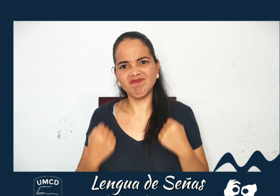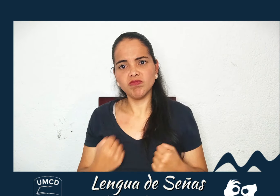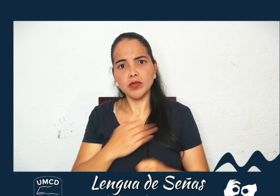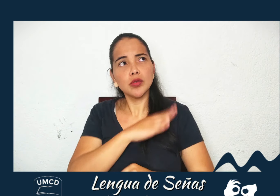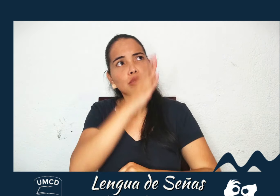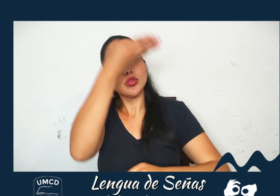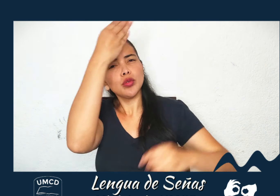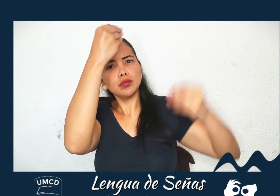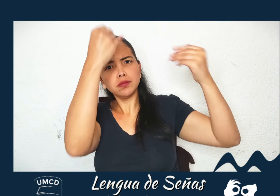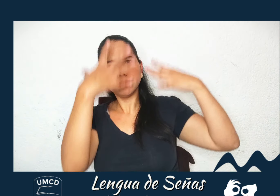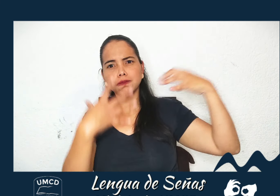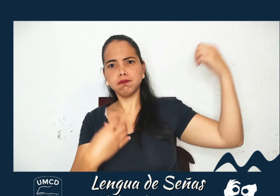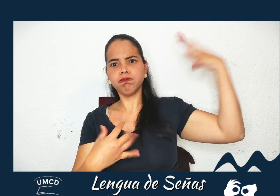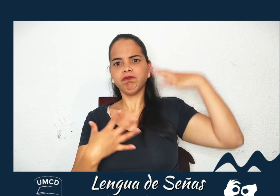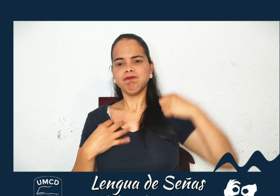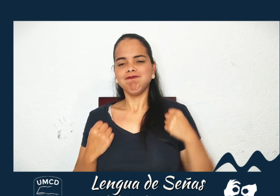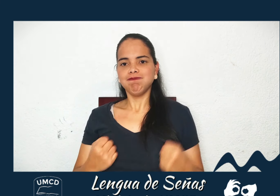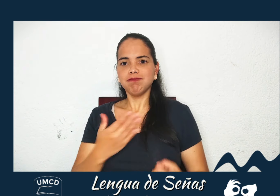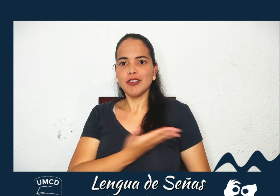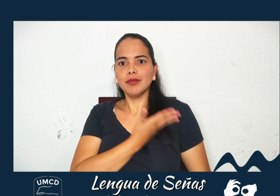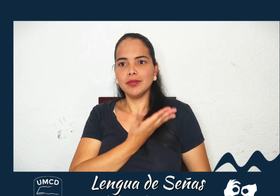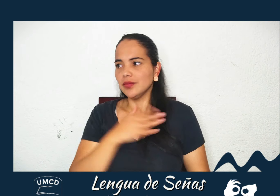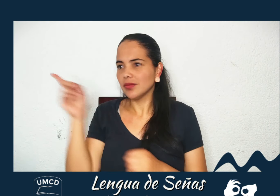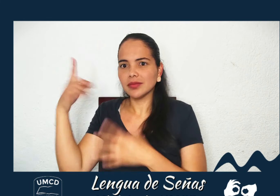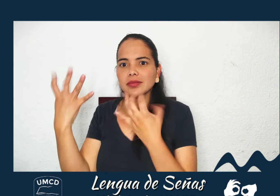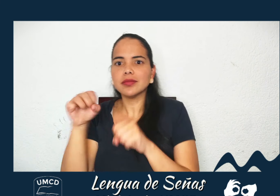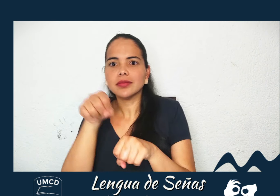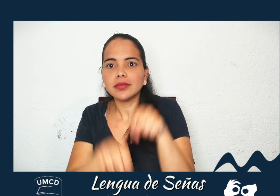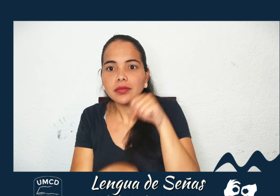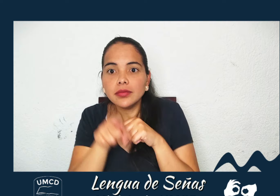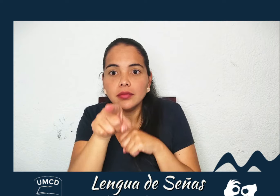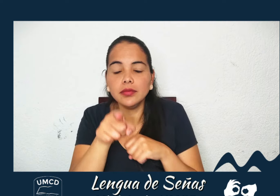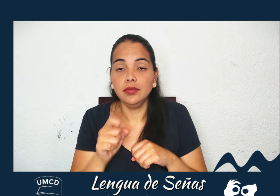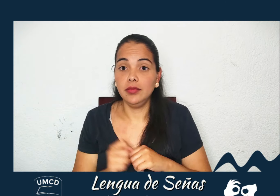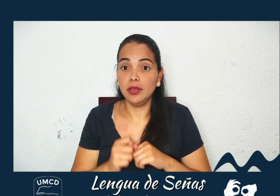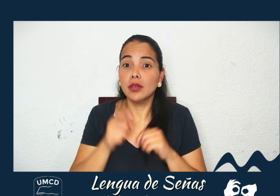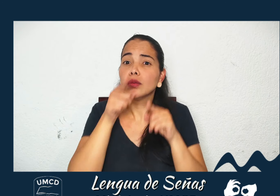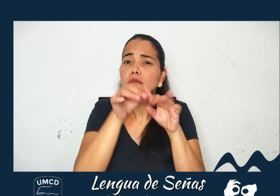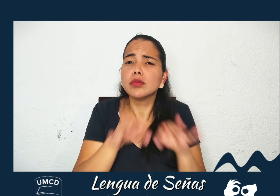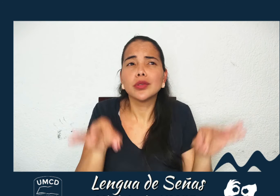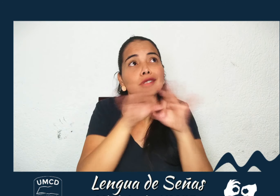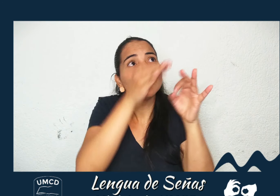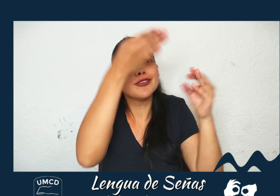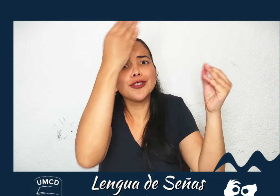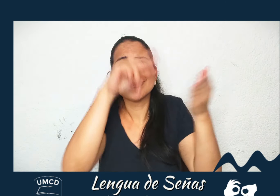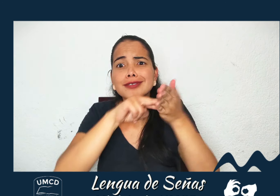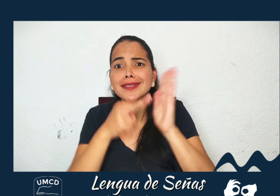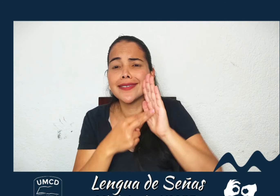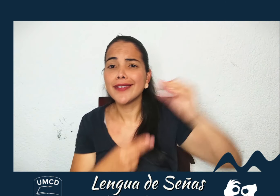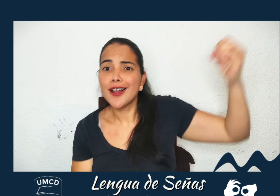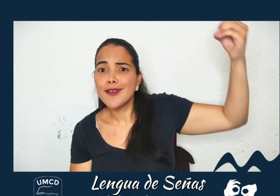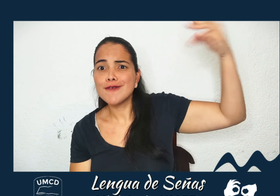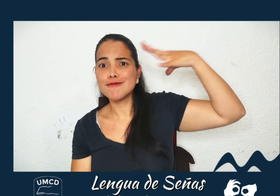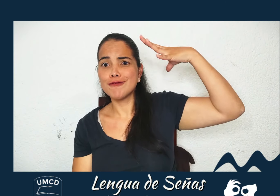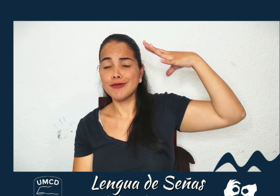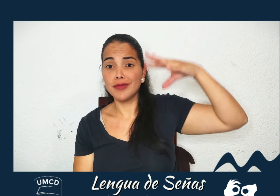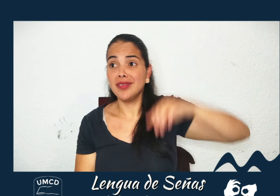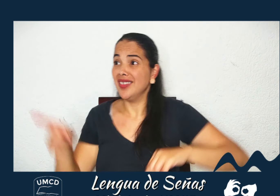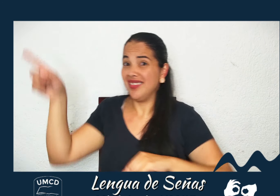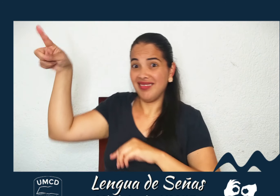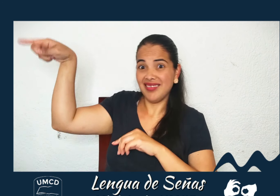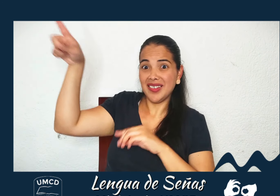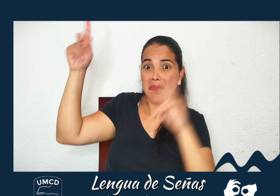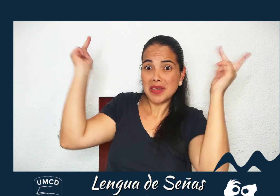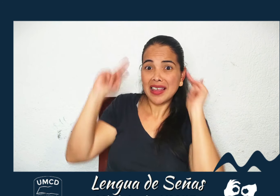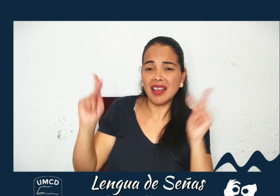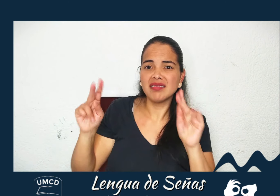pos de hacer daño y de hacerse daño. Y nos dice, ilumínate para que tú no vayas en el camino de